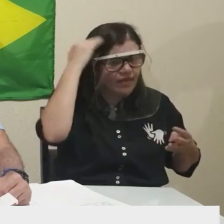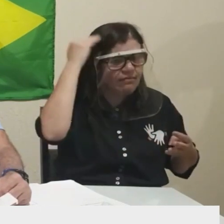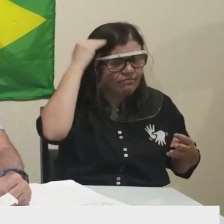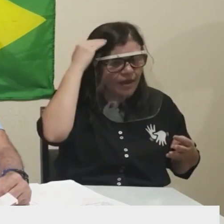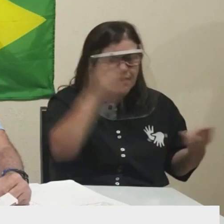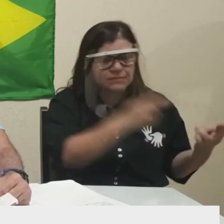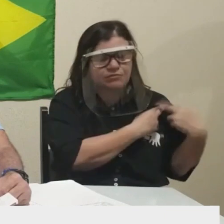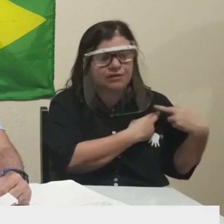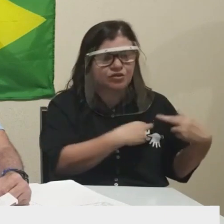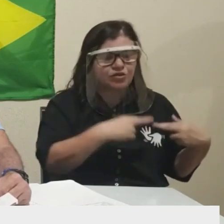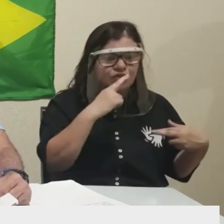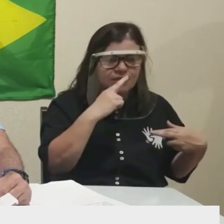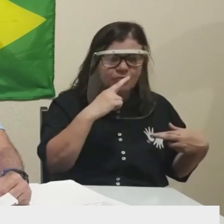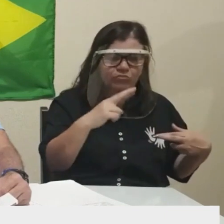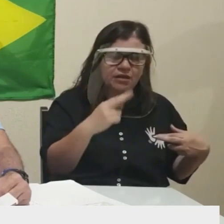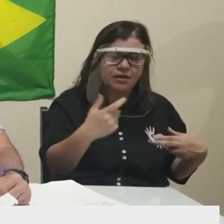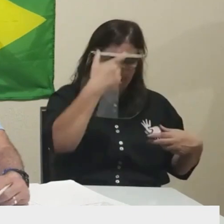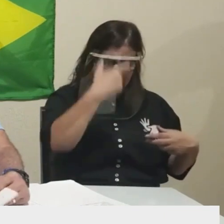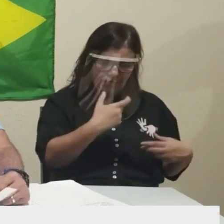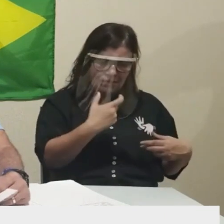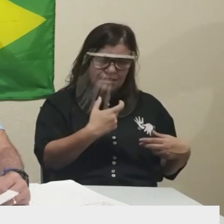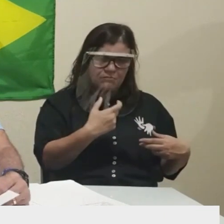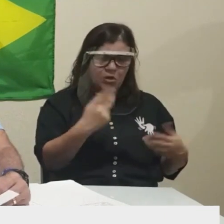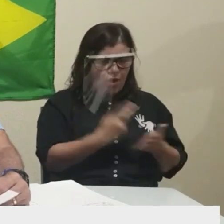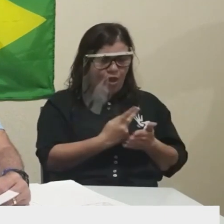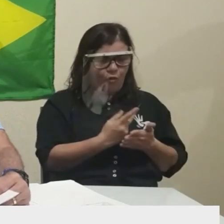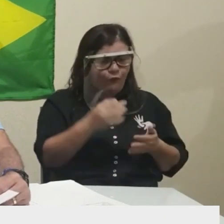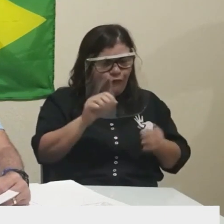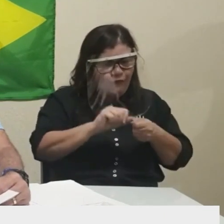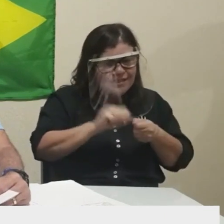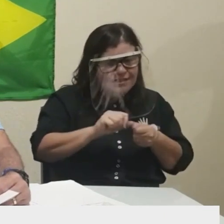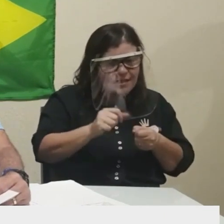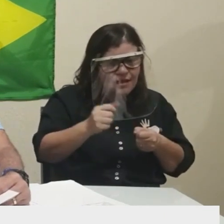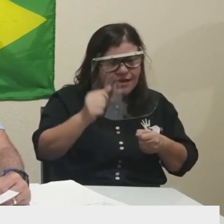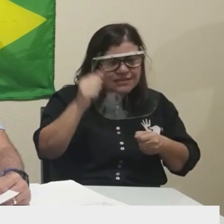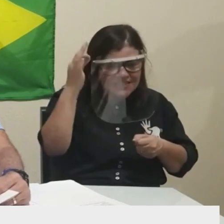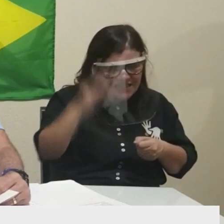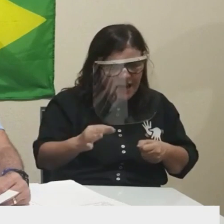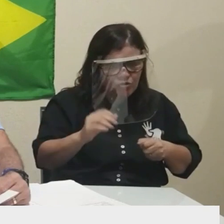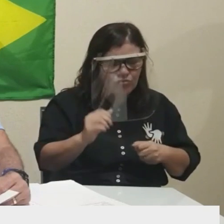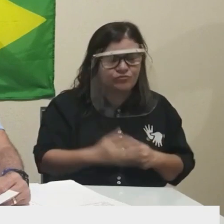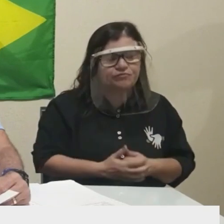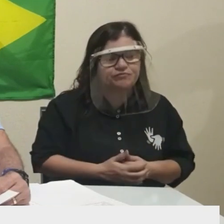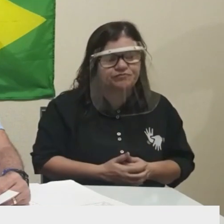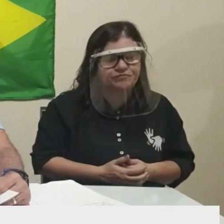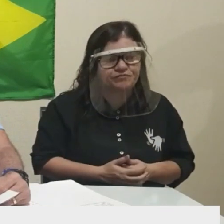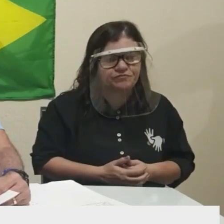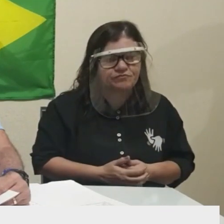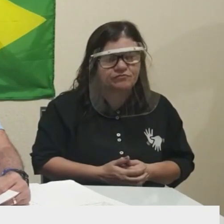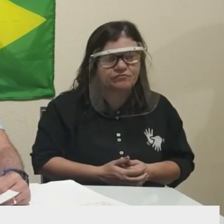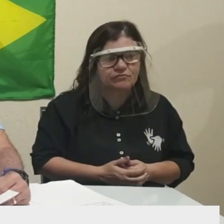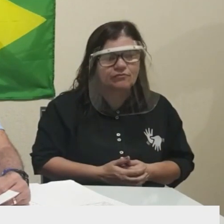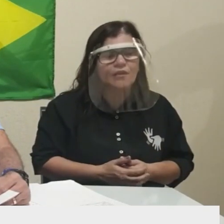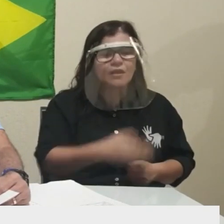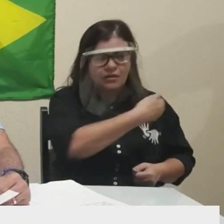críticas, de corrigir os erros e de atuar de forma proba, honesta. E esse